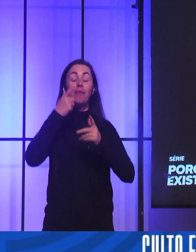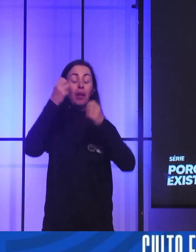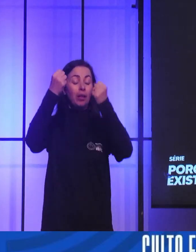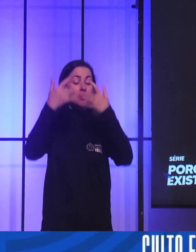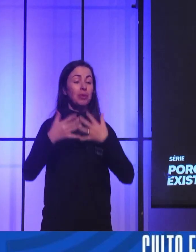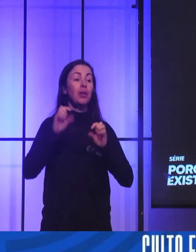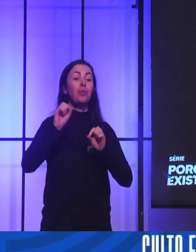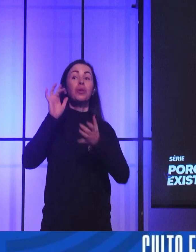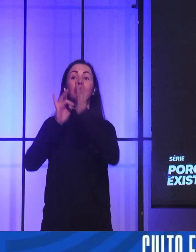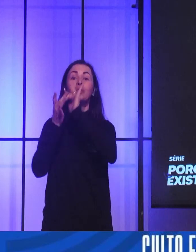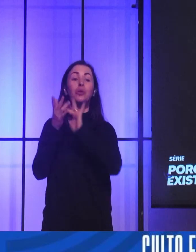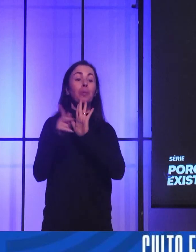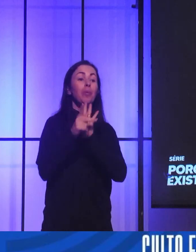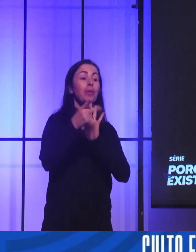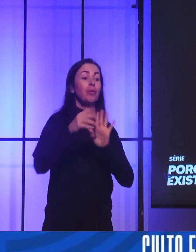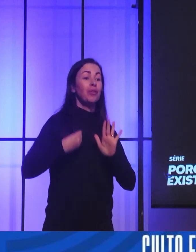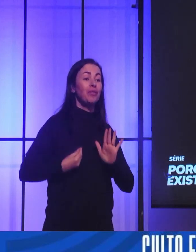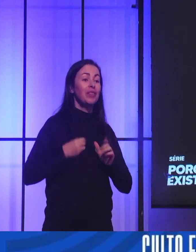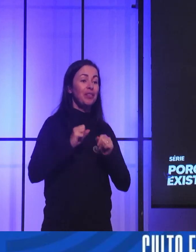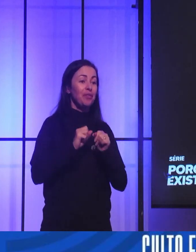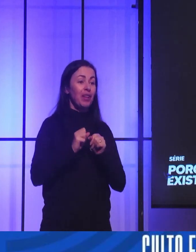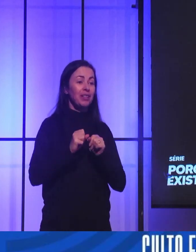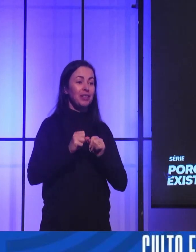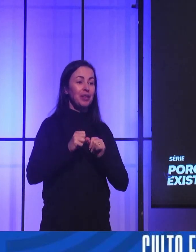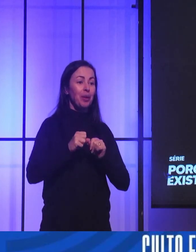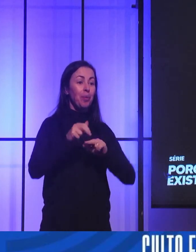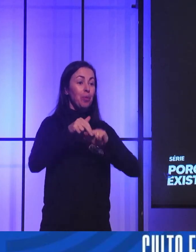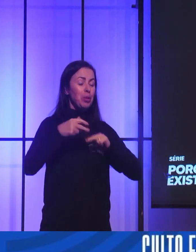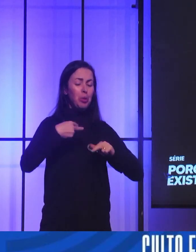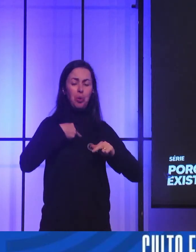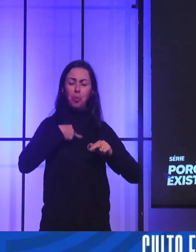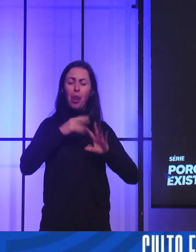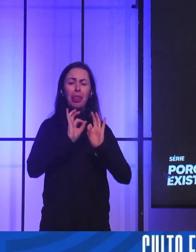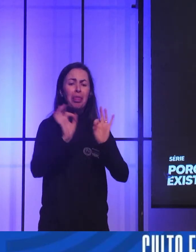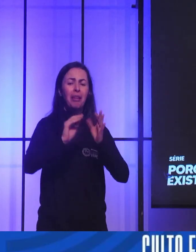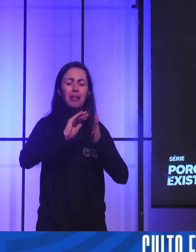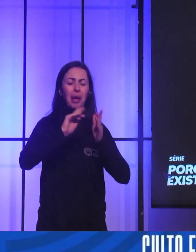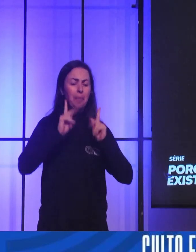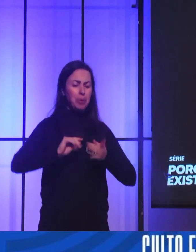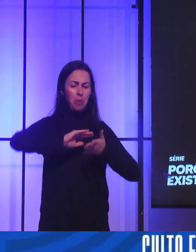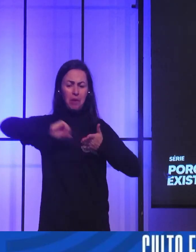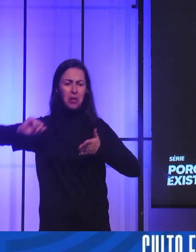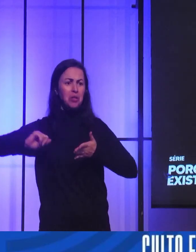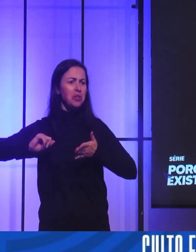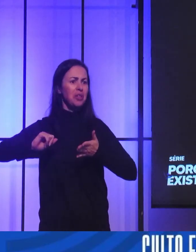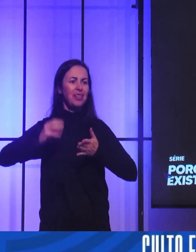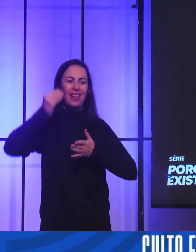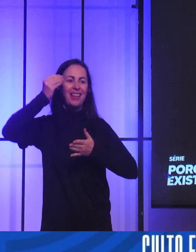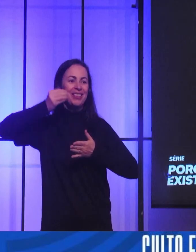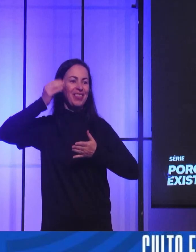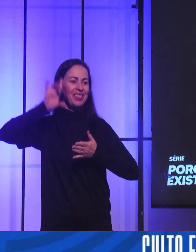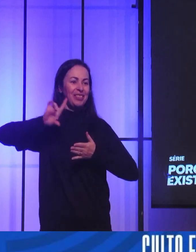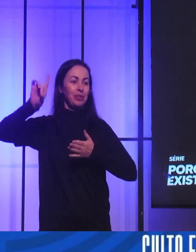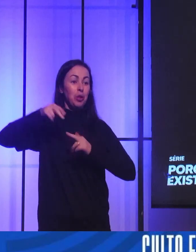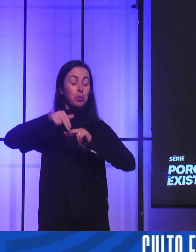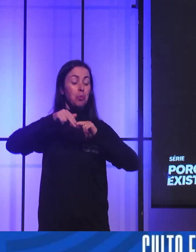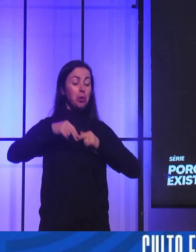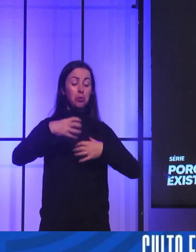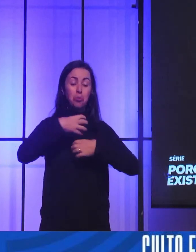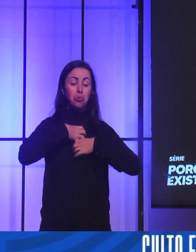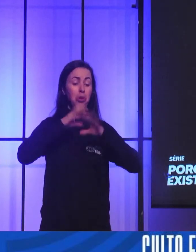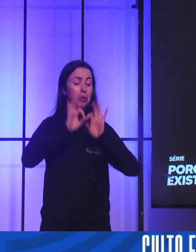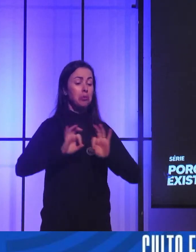vida. E ninguém pode tirar isso de você. Com as suas próprias palavras, você pode colocar de uma maneira